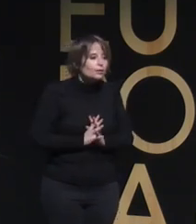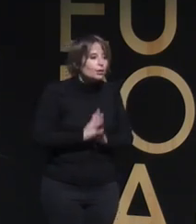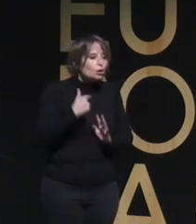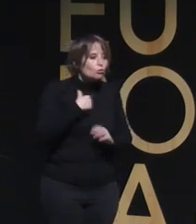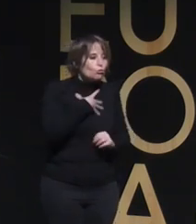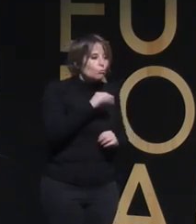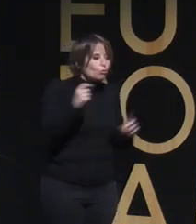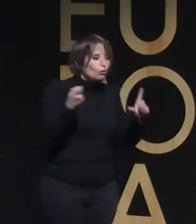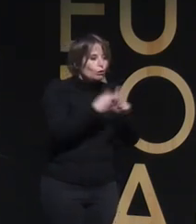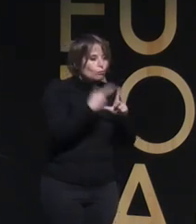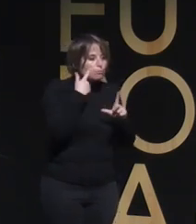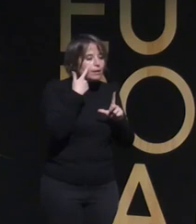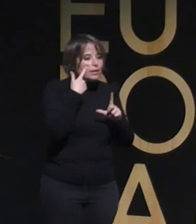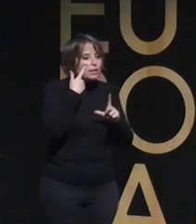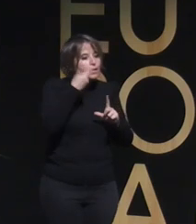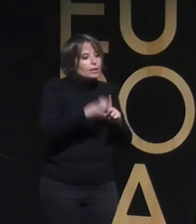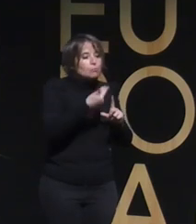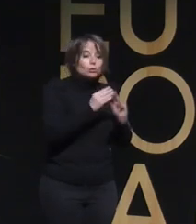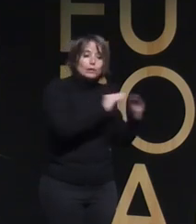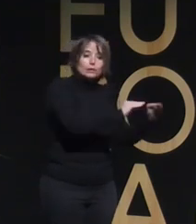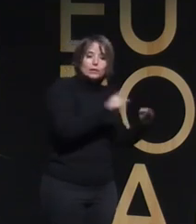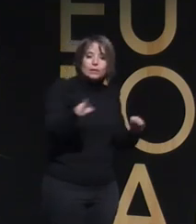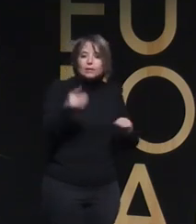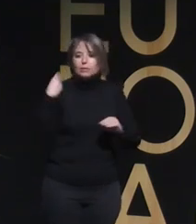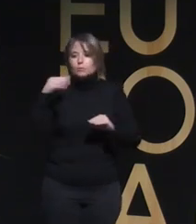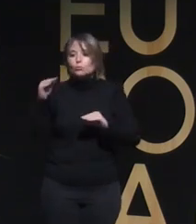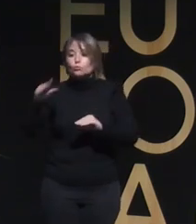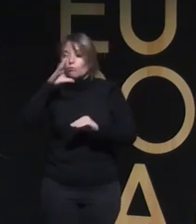con el email. ¿Es más importante tu email que el cerdito vietnamita?